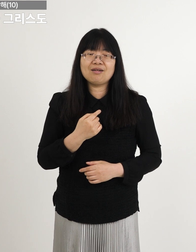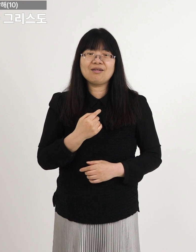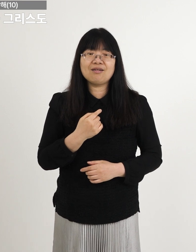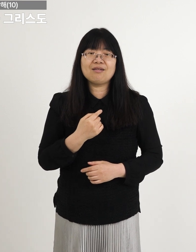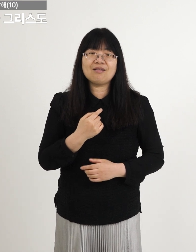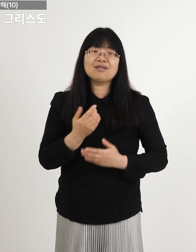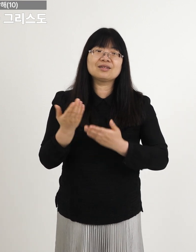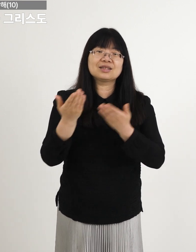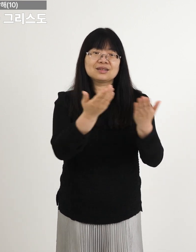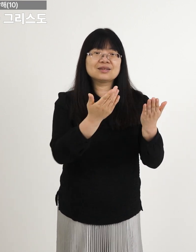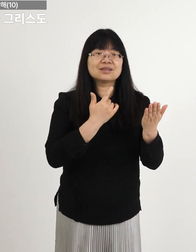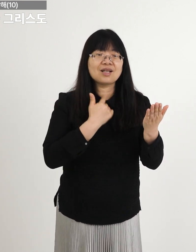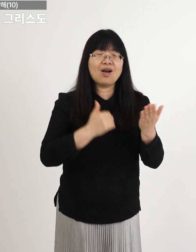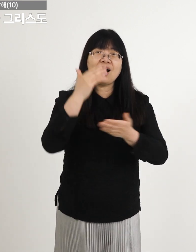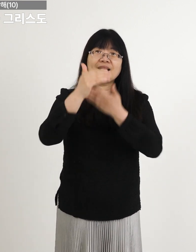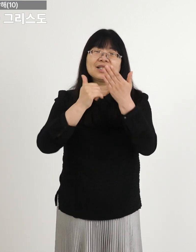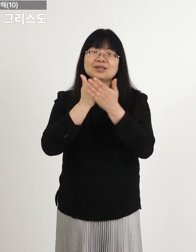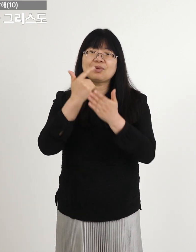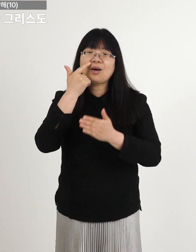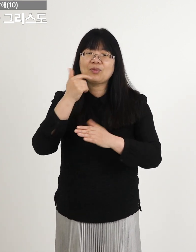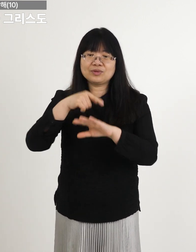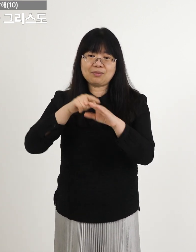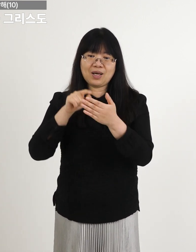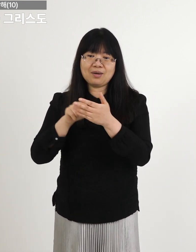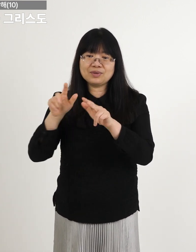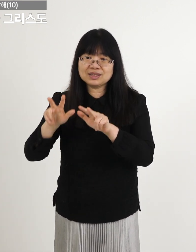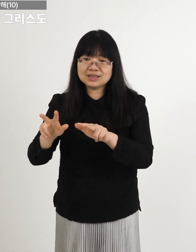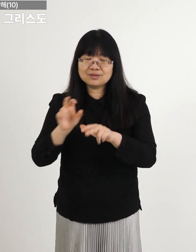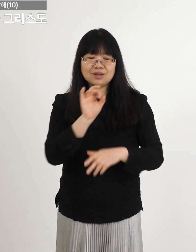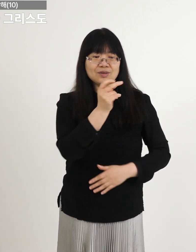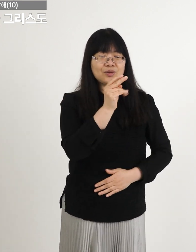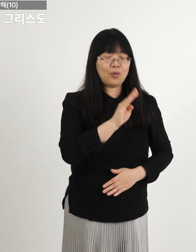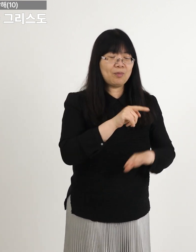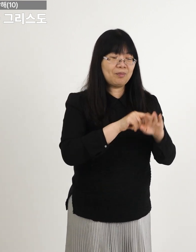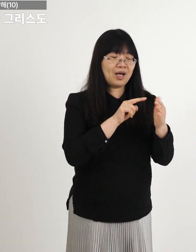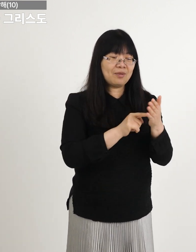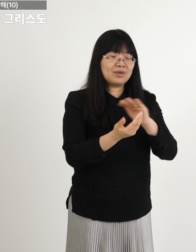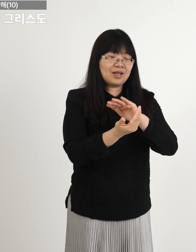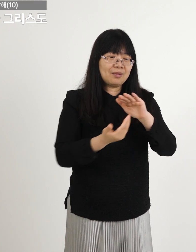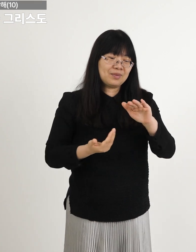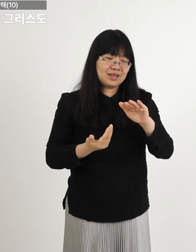마음을 욥의 가슴에 미리 심어두는 겁니다.